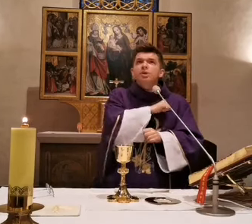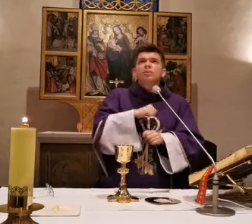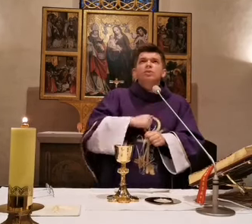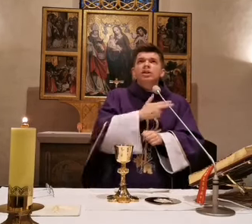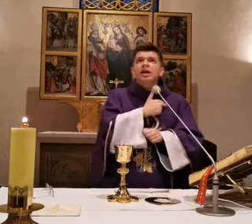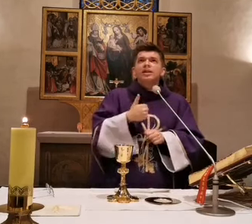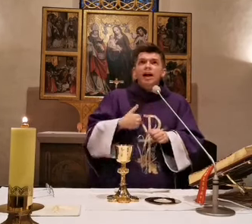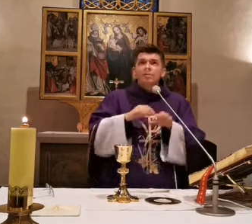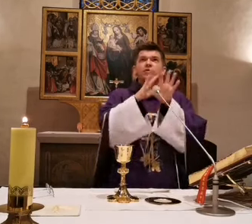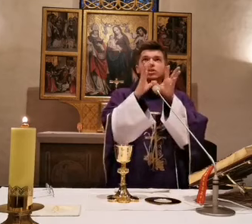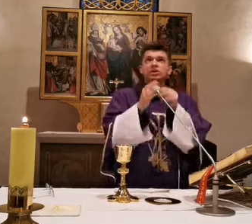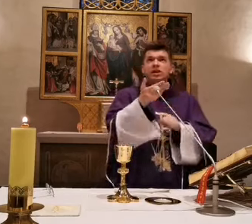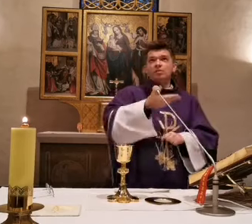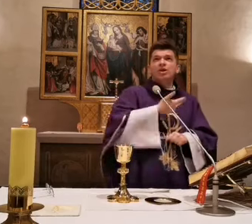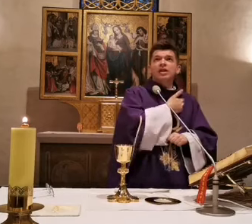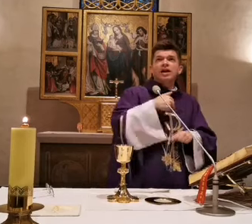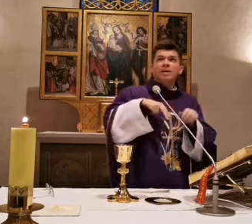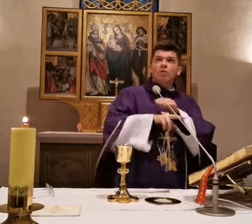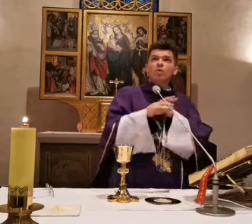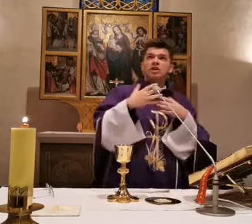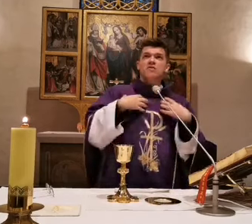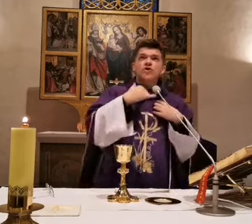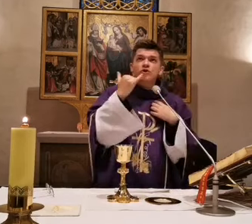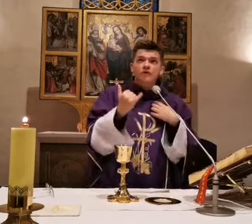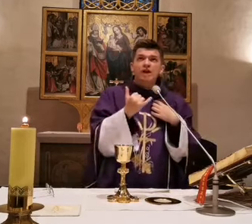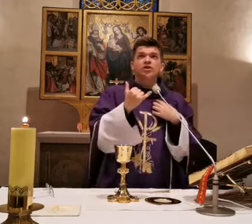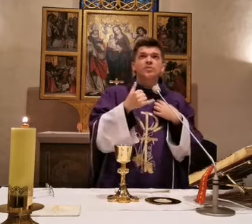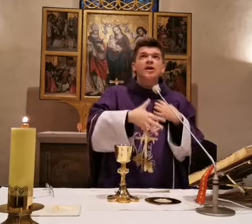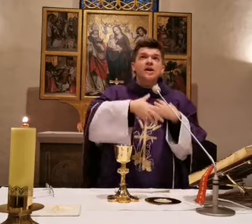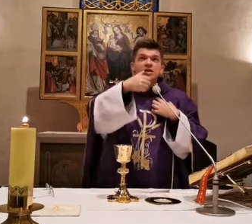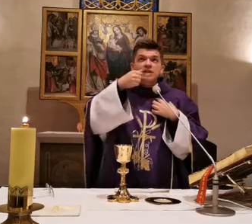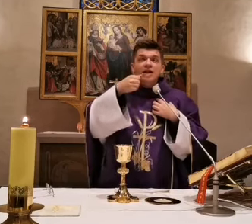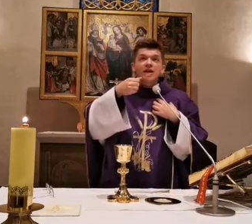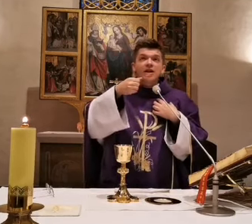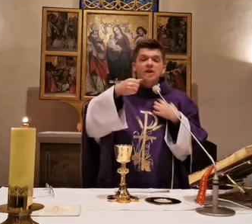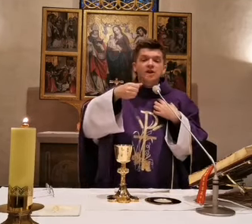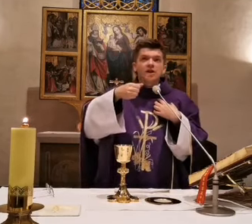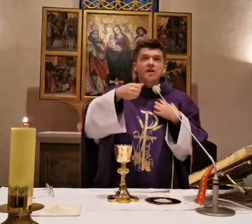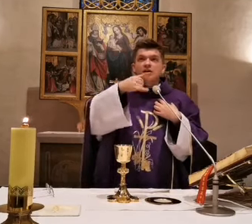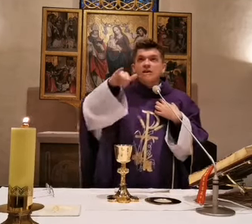Ty zmiłuj się nad nami wszystkimi i daj nam udział w życiu wiecznym z